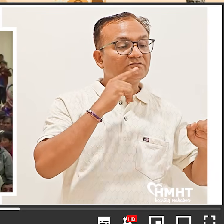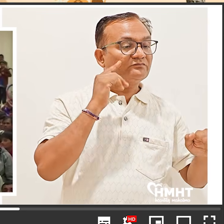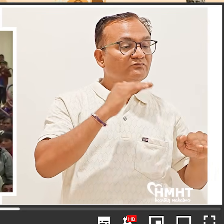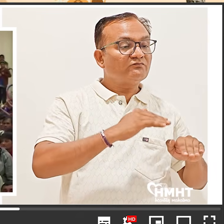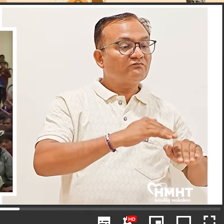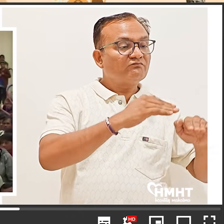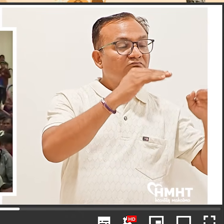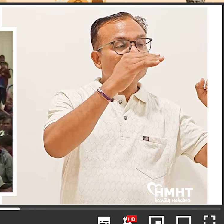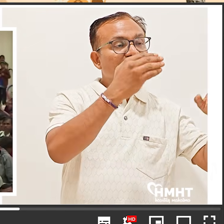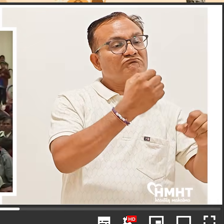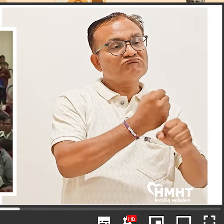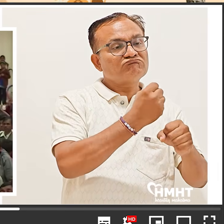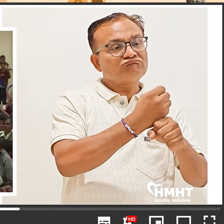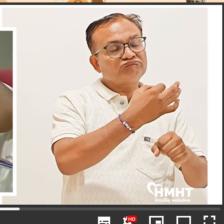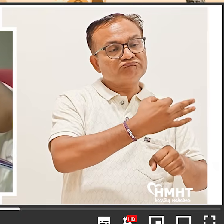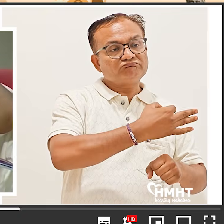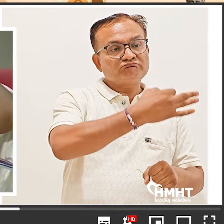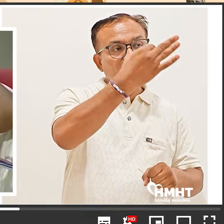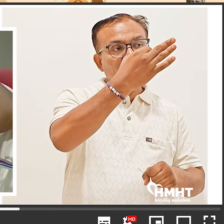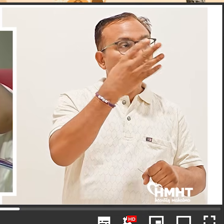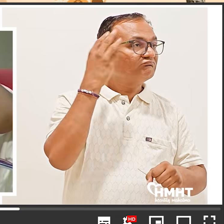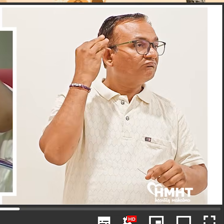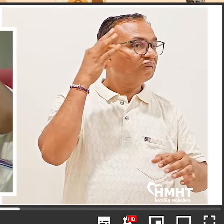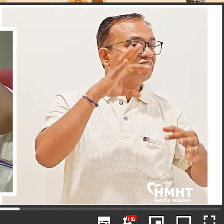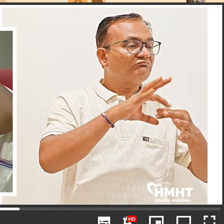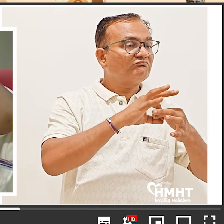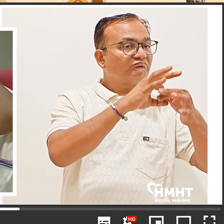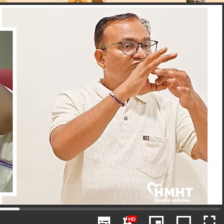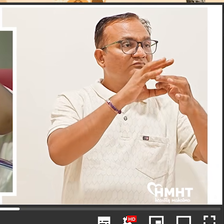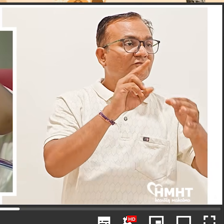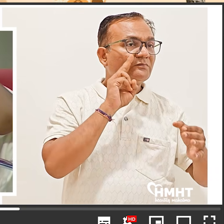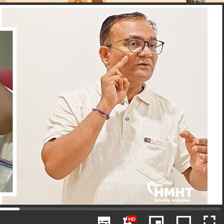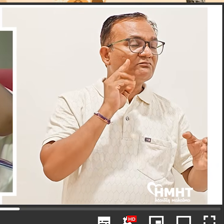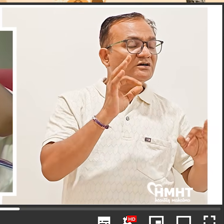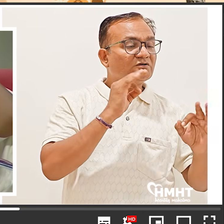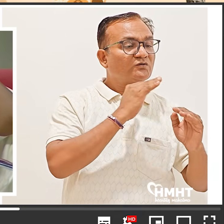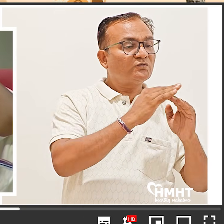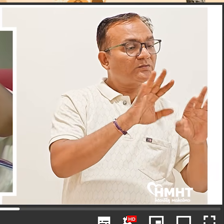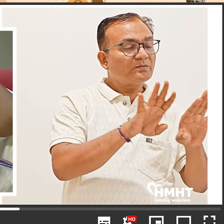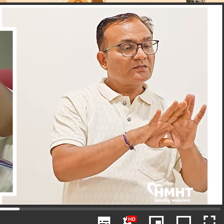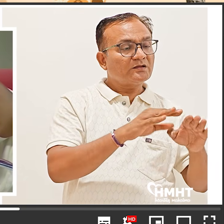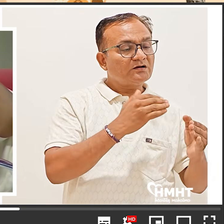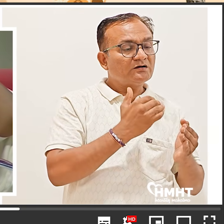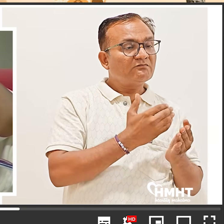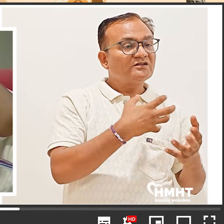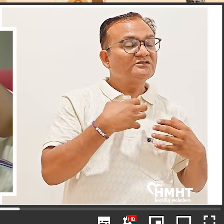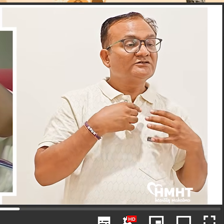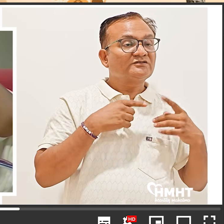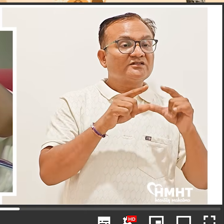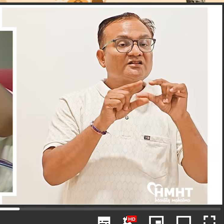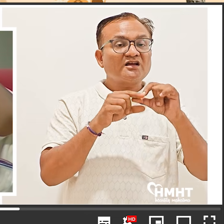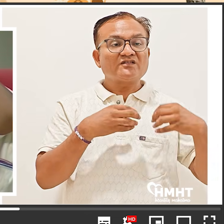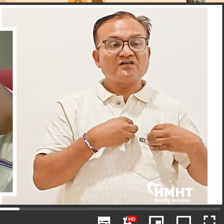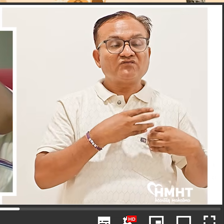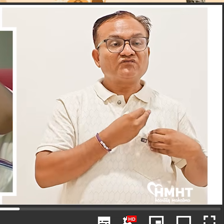करो और आपके जीवन में खूब सफलता पाओ. इतना ही नहीं, अध्यात्म में भी